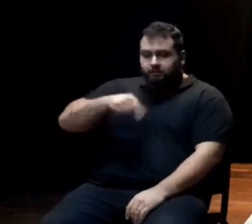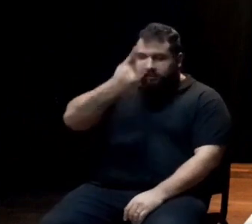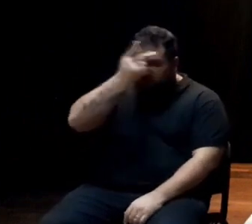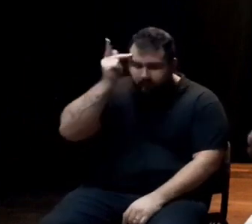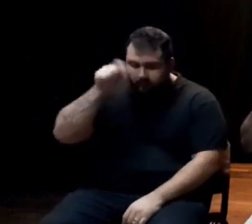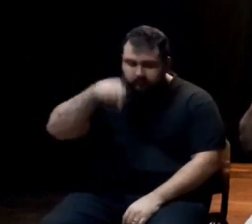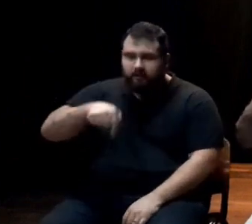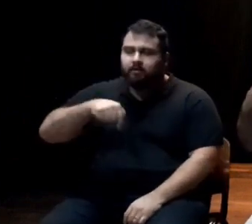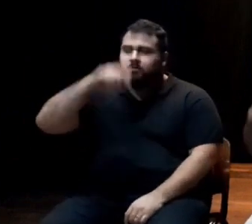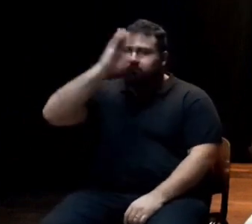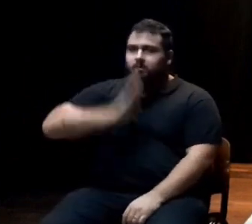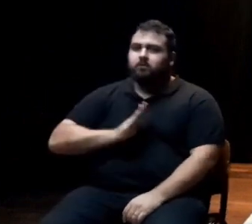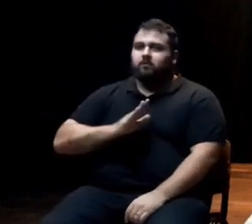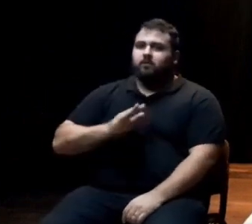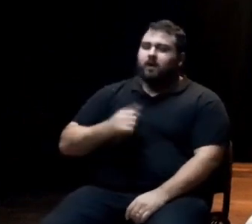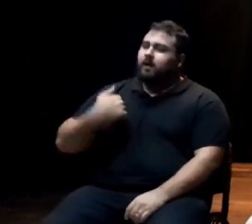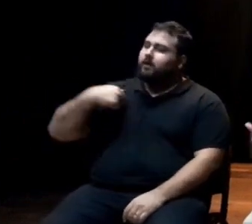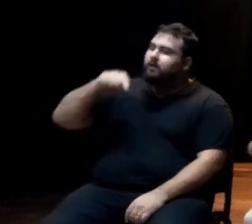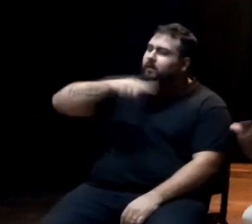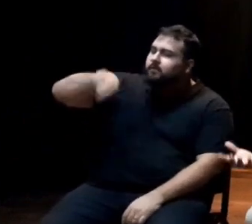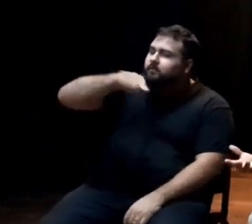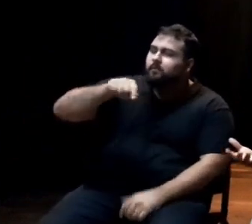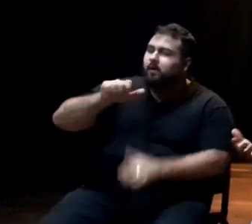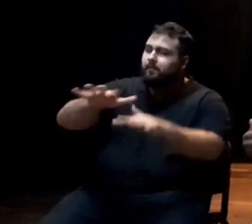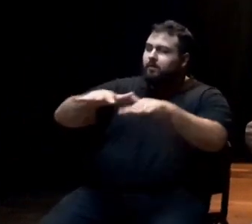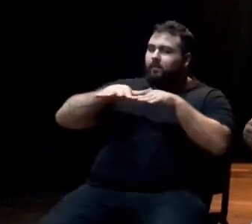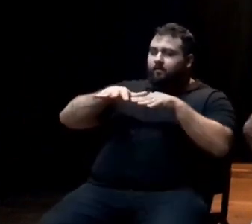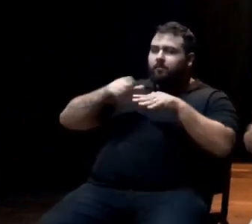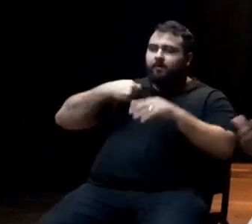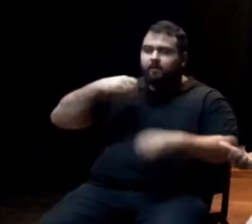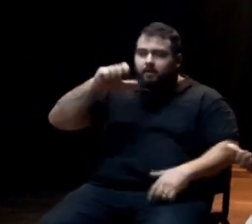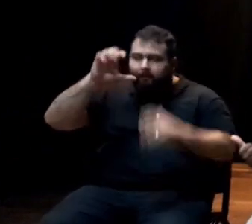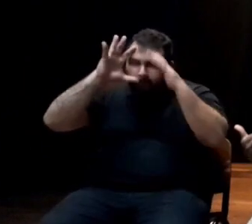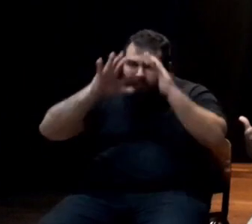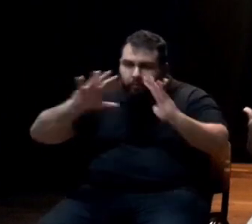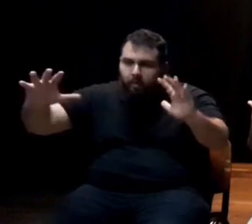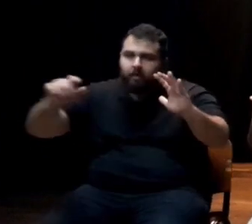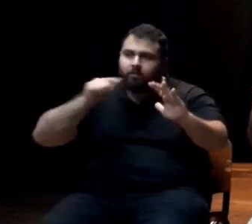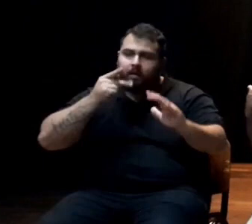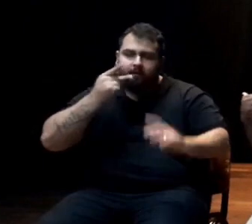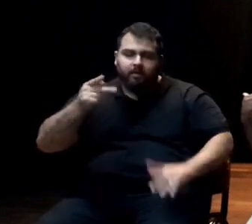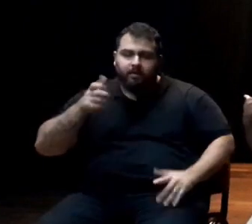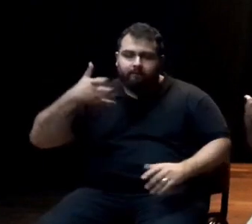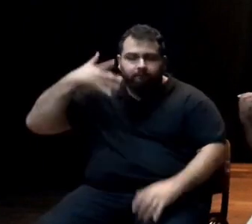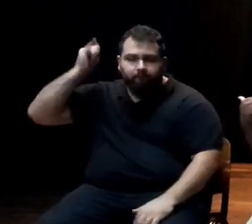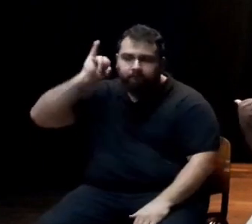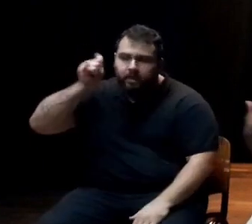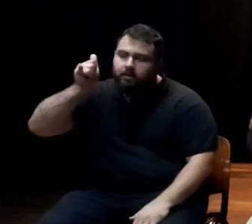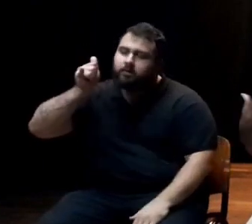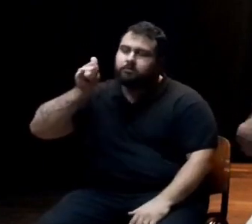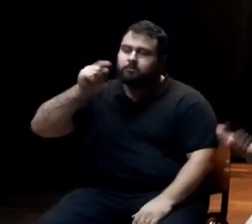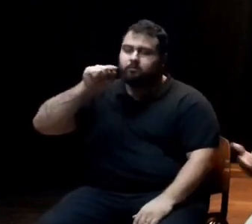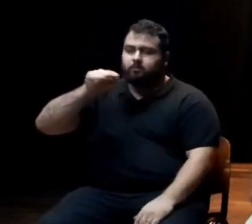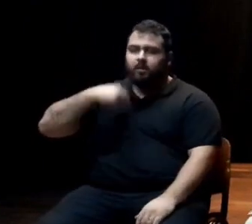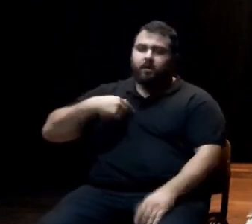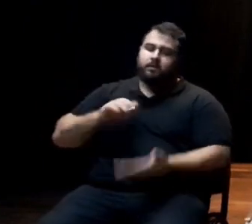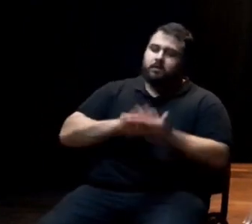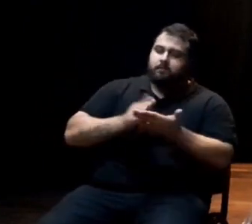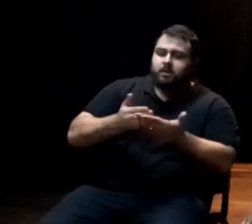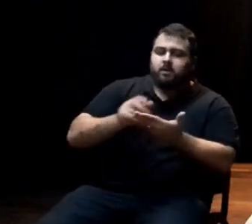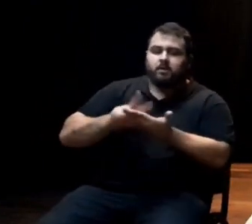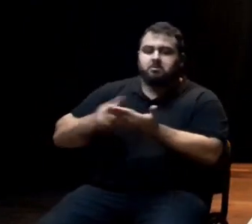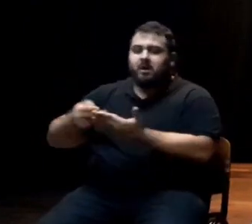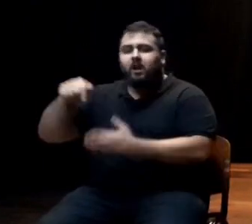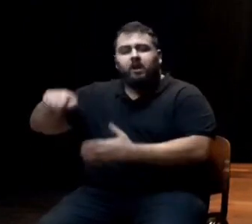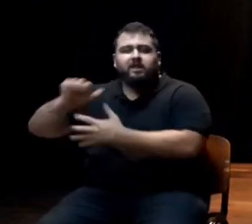viajem junto com a sua fala. Isso acontece também numa atuação dentro da interpretação, tradução na língua de